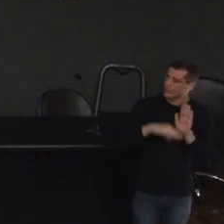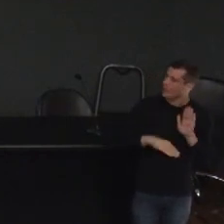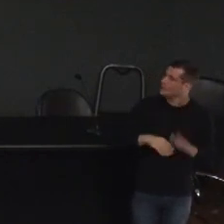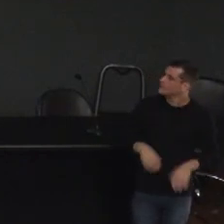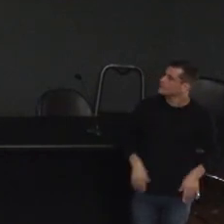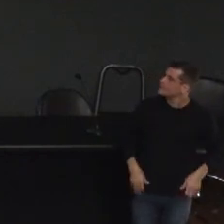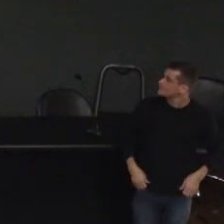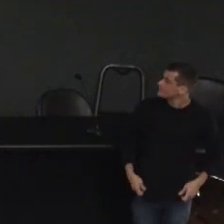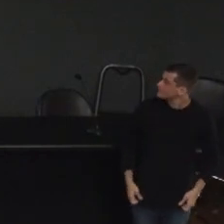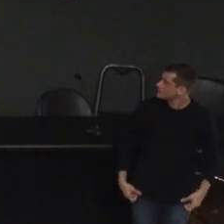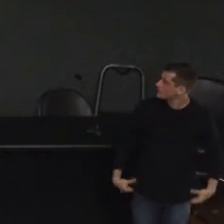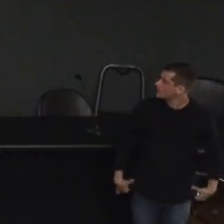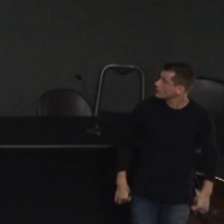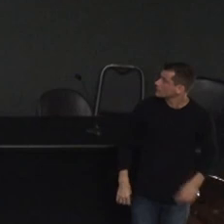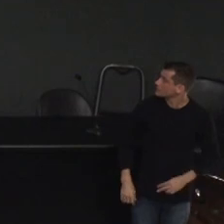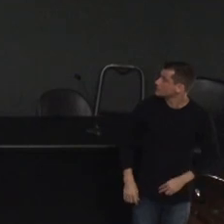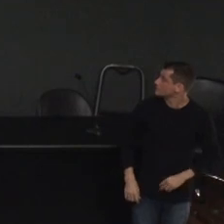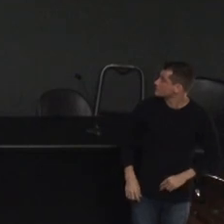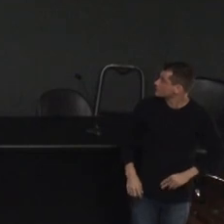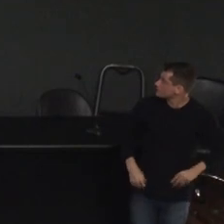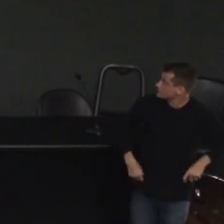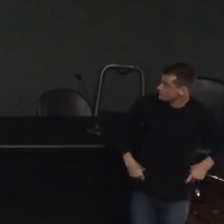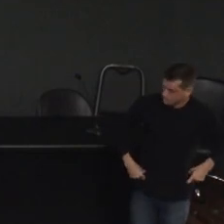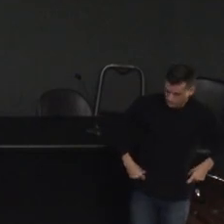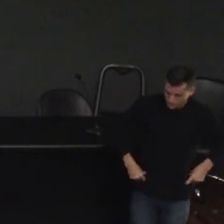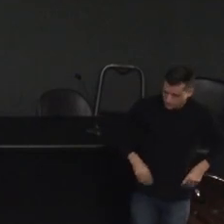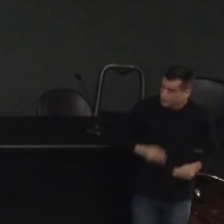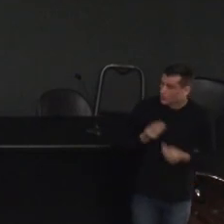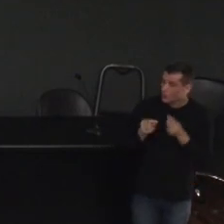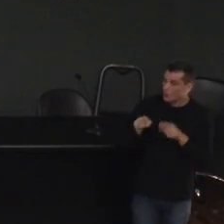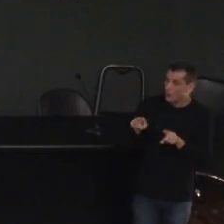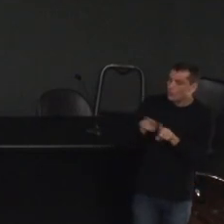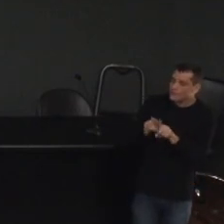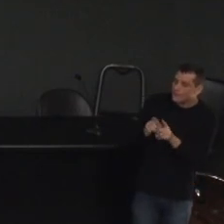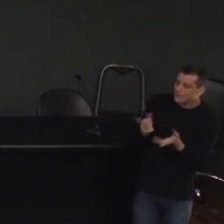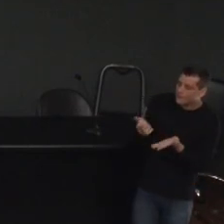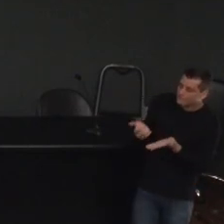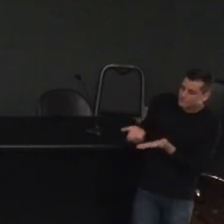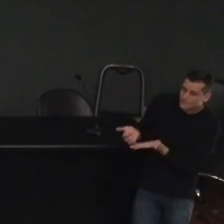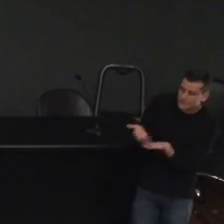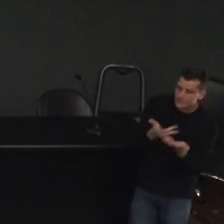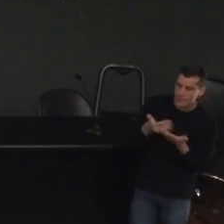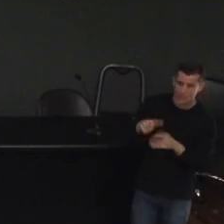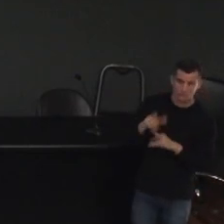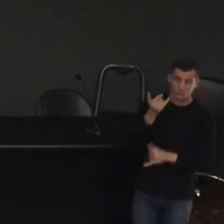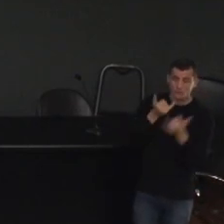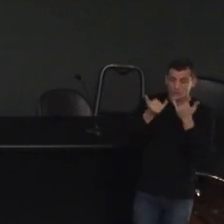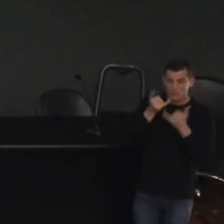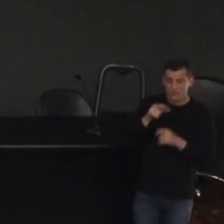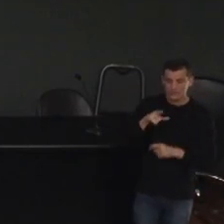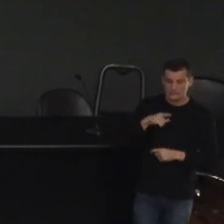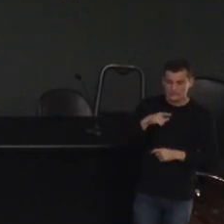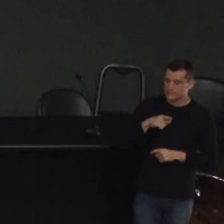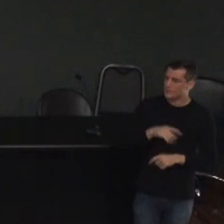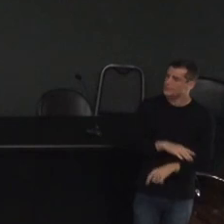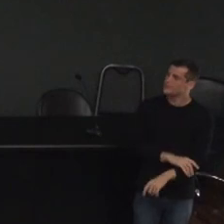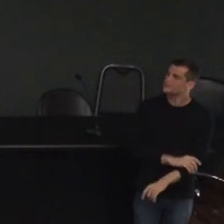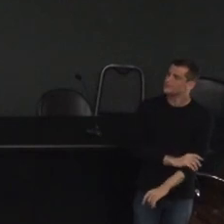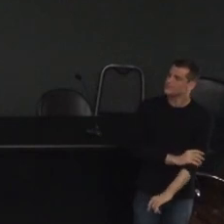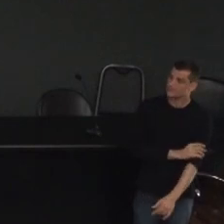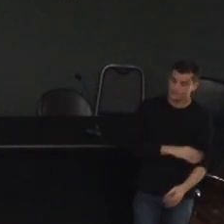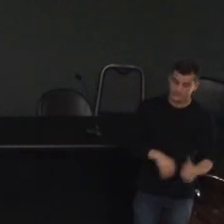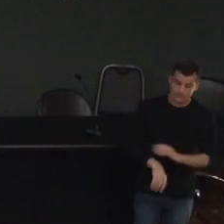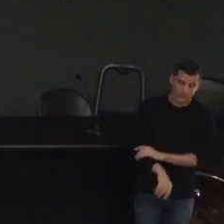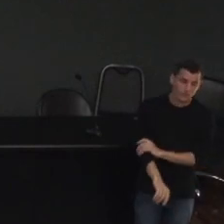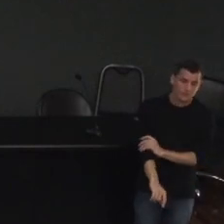solicitação do controlador a npd e titular de dados Muitos contratos prevêm prazos exigus né então isso é muito importante